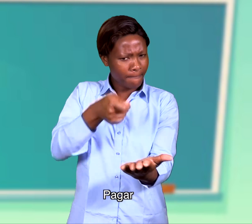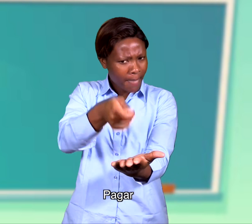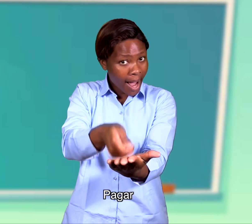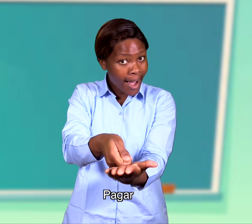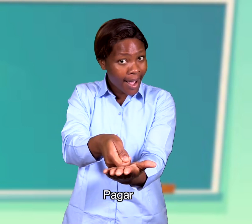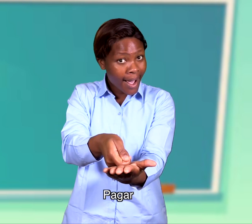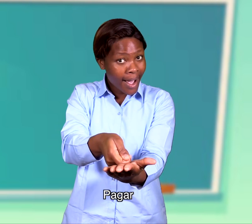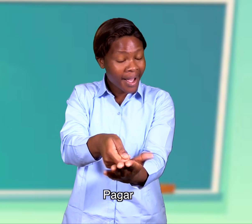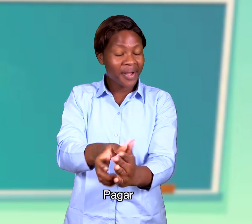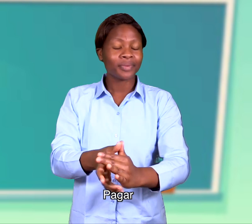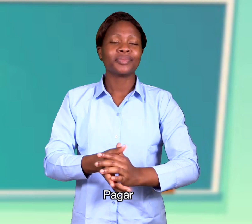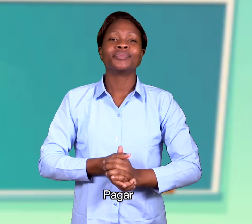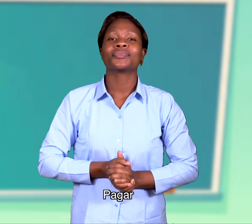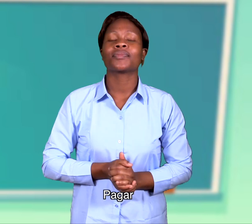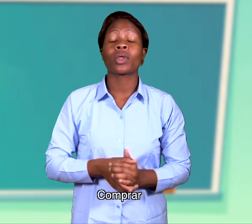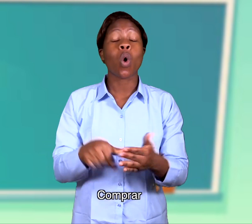Pagar,